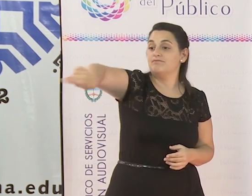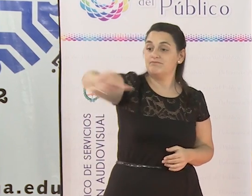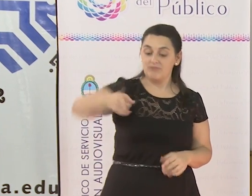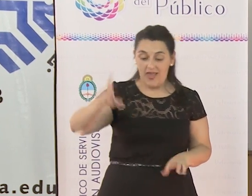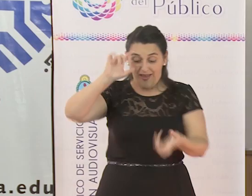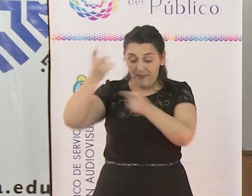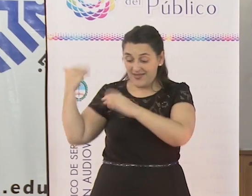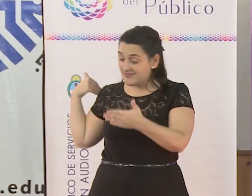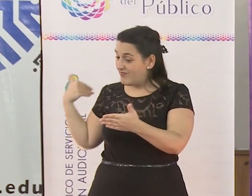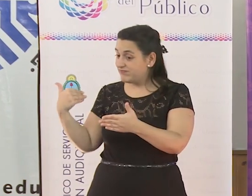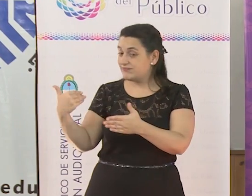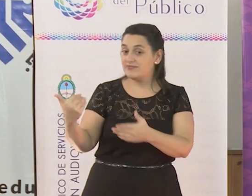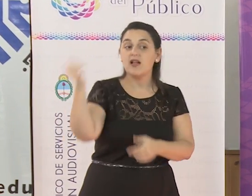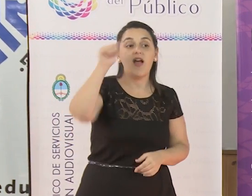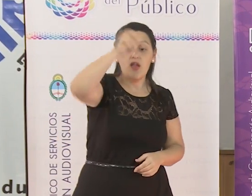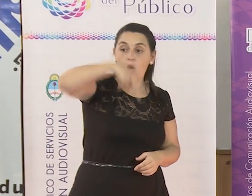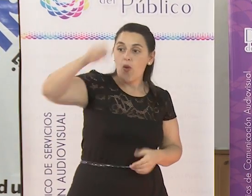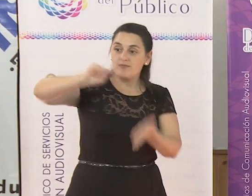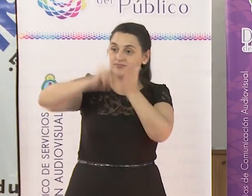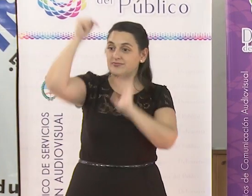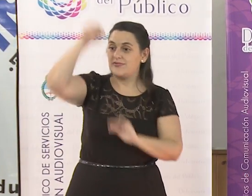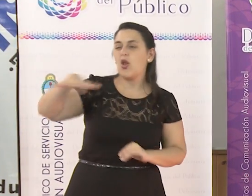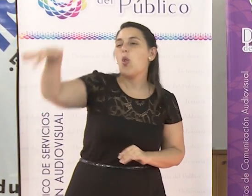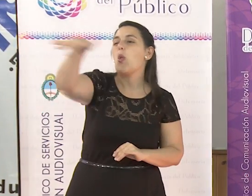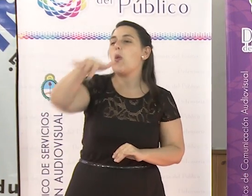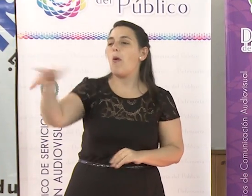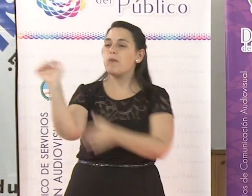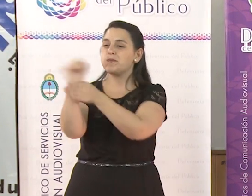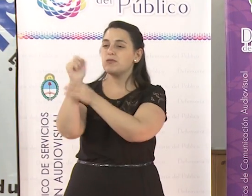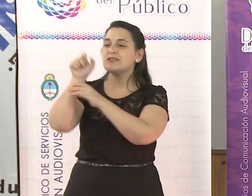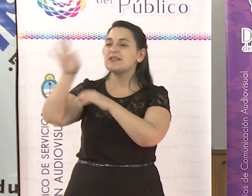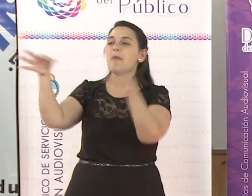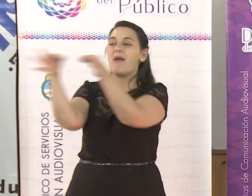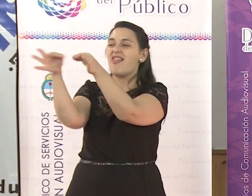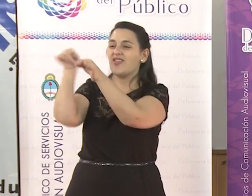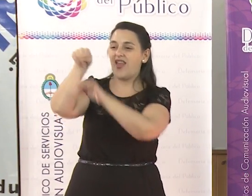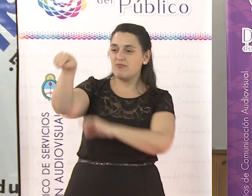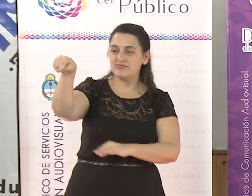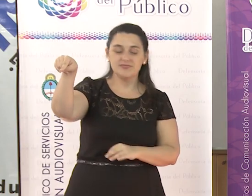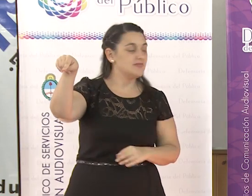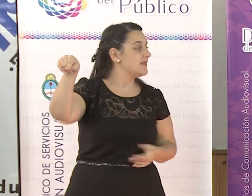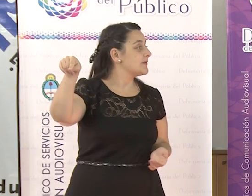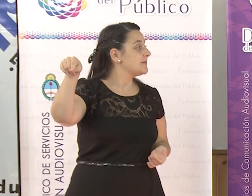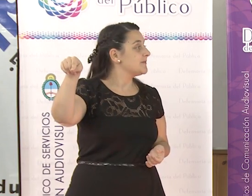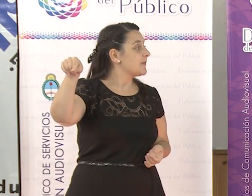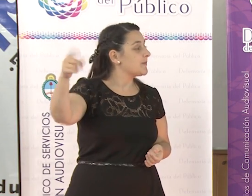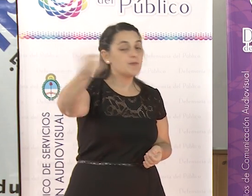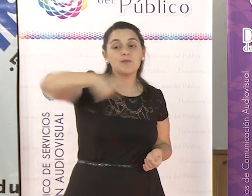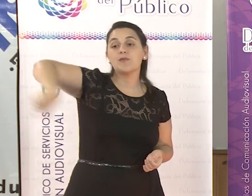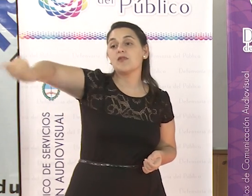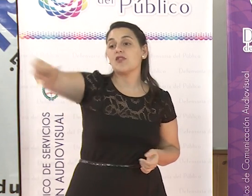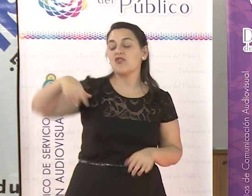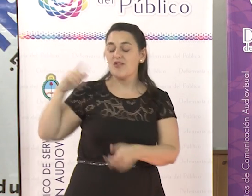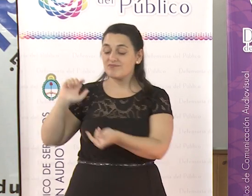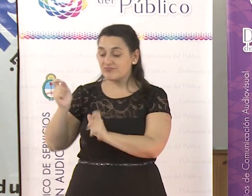estamos ubicados acá no que en capital es en un barrio muy populoso barrio las malvinas prácticamente en el oeste neuquén hemos pasado por